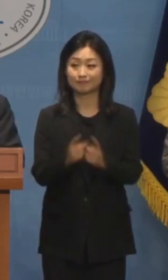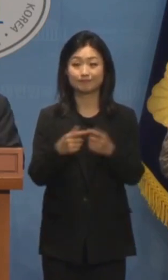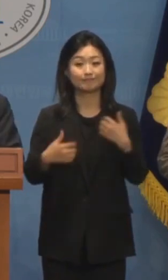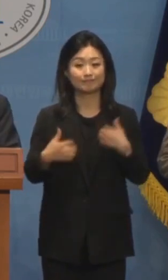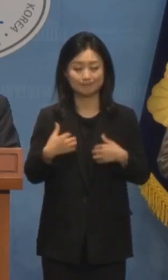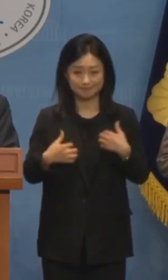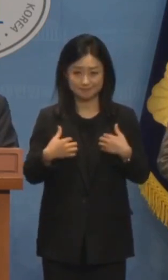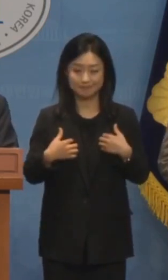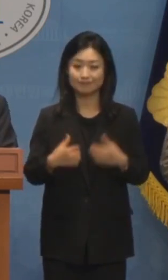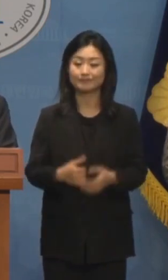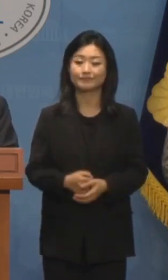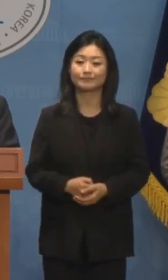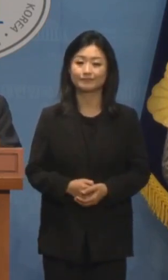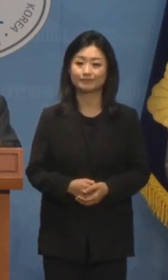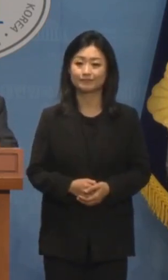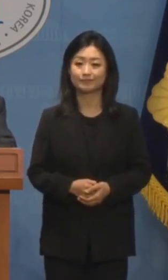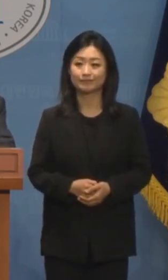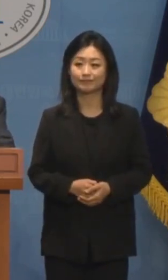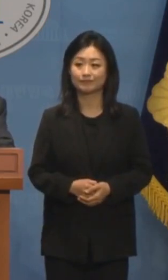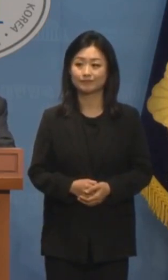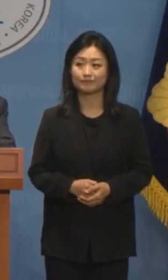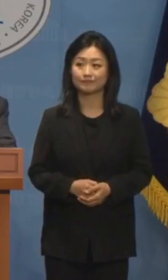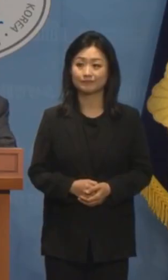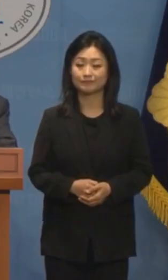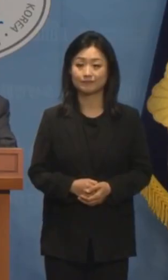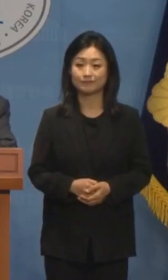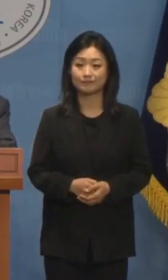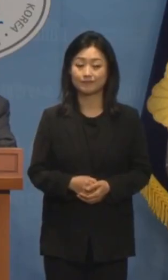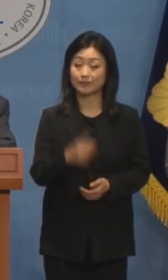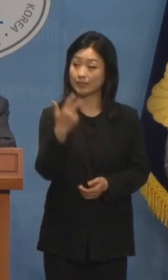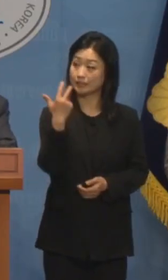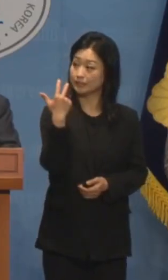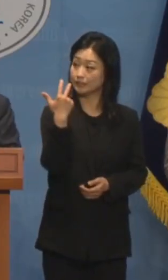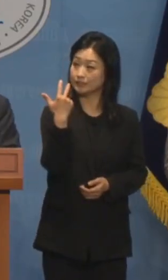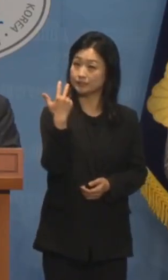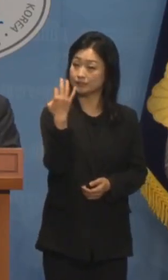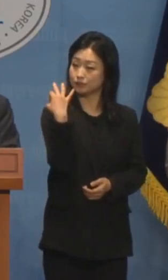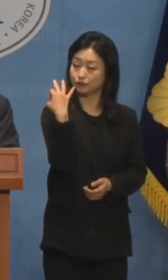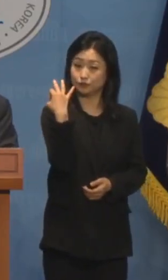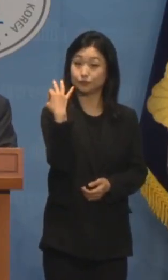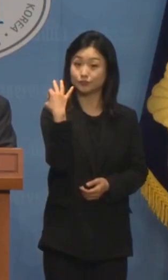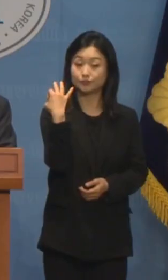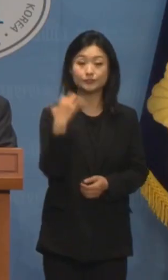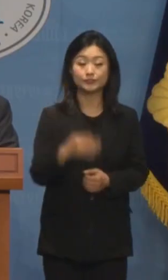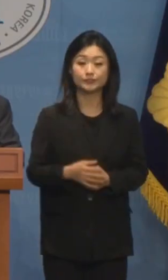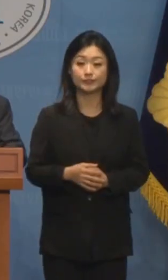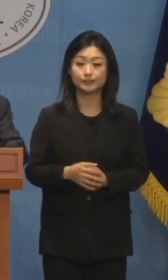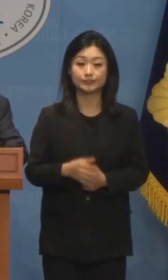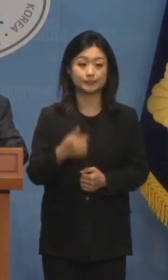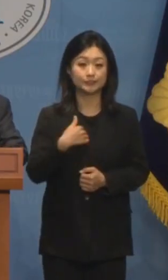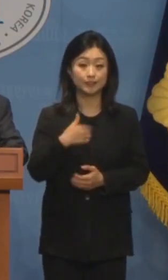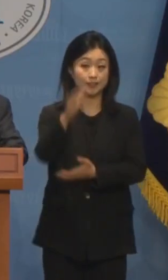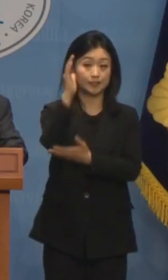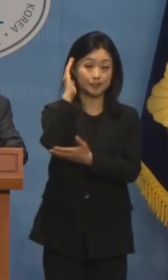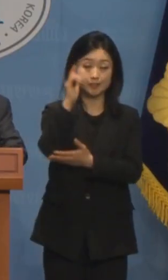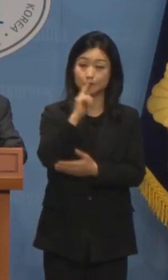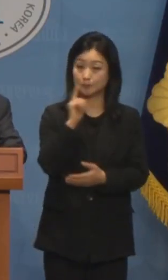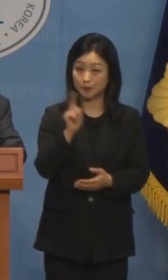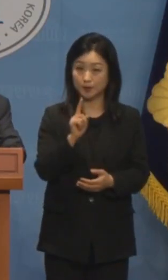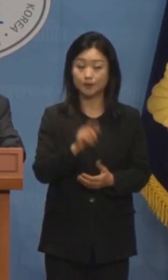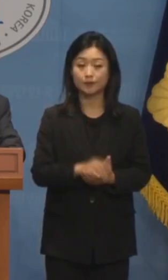더불어민주당 소속 강덕구 의원입니다. 2주일 전으로 기억하고 있습니다. 저는 이 자리에서 이렇게